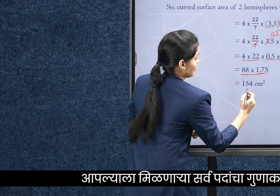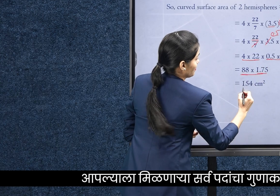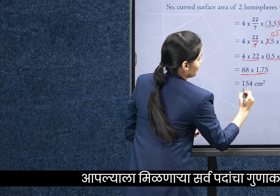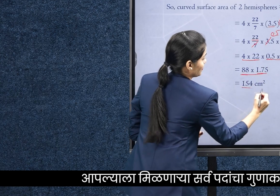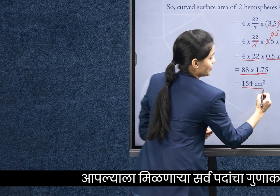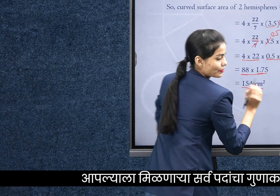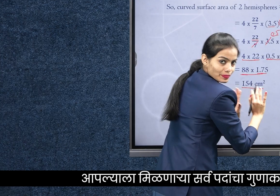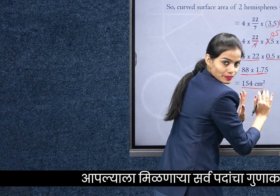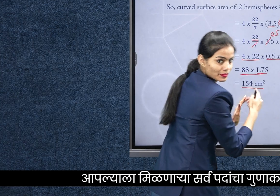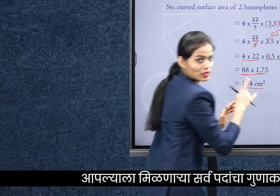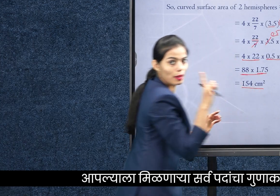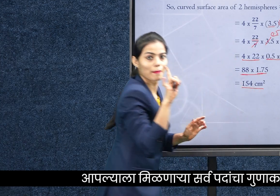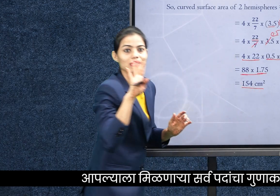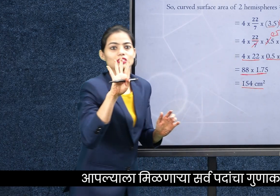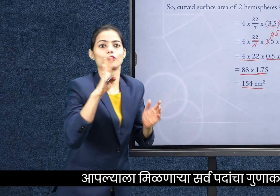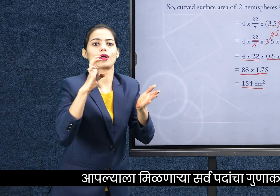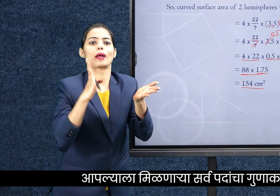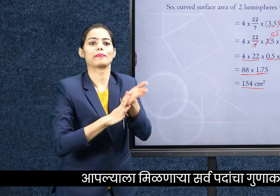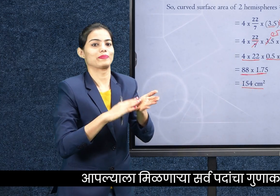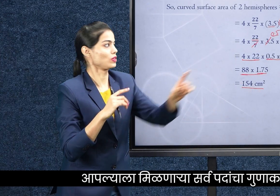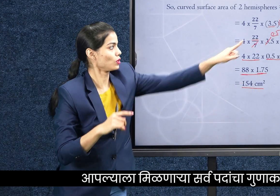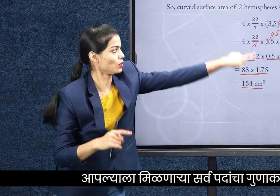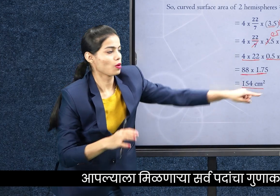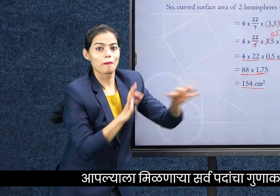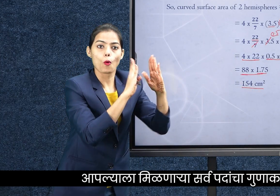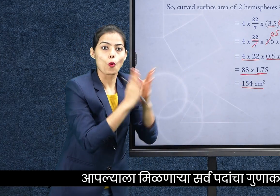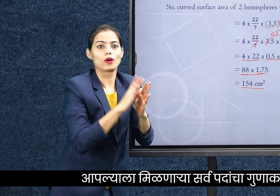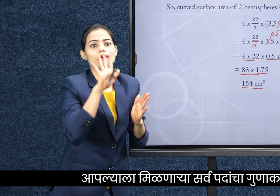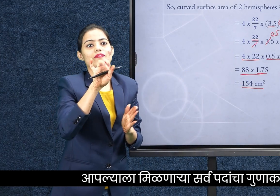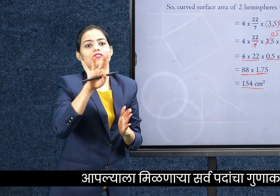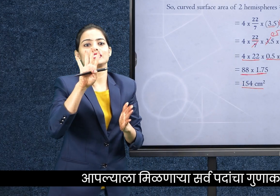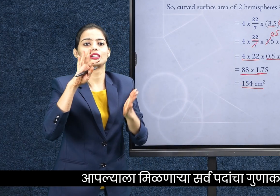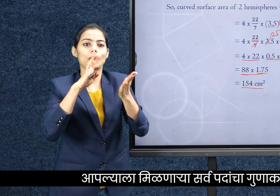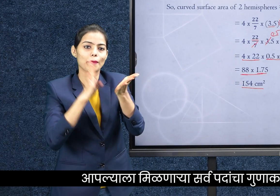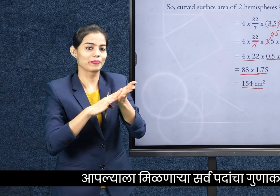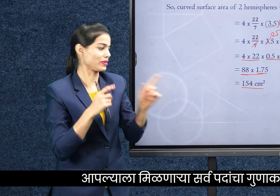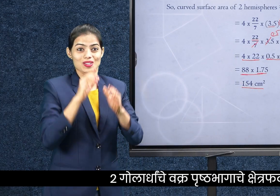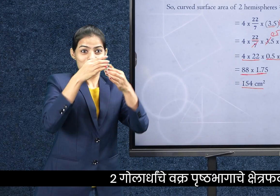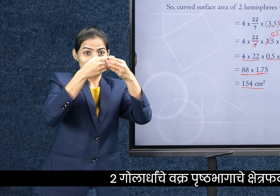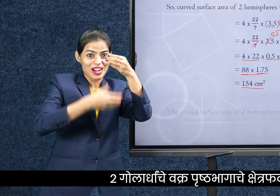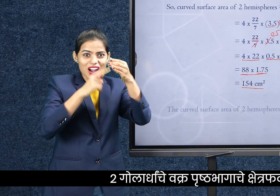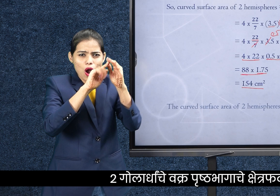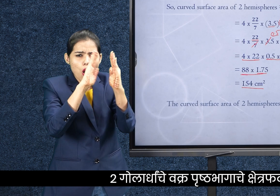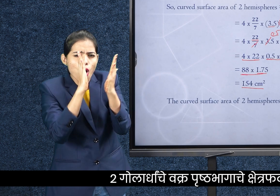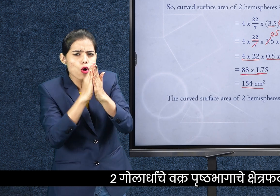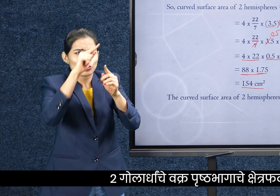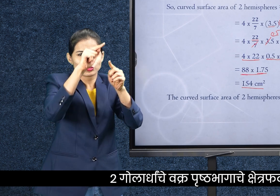आपल्याला मिळणाऱ्या सर्व पदांचा गुणाकार करा. बरोबर 154 सेंटीमीटरचा वर्ग. दोन गोलार्धाचे वक्र